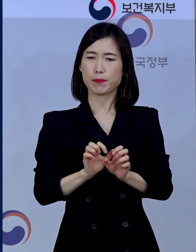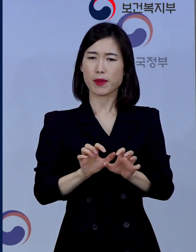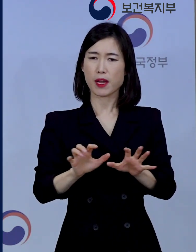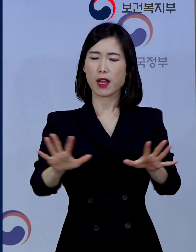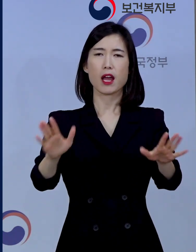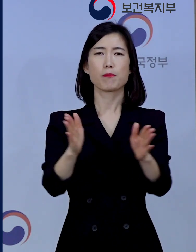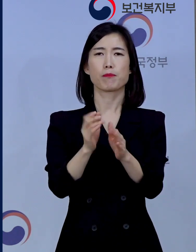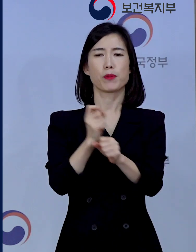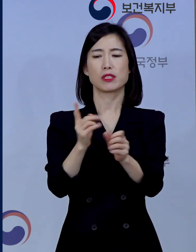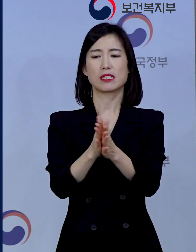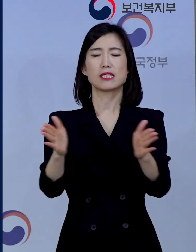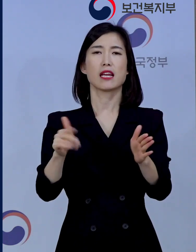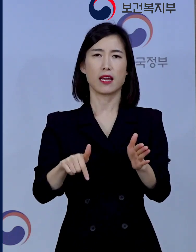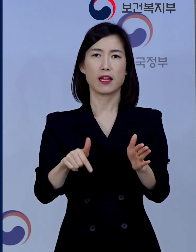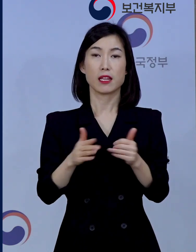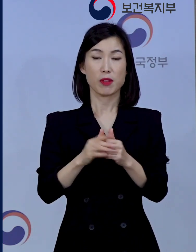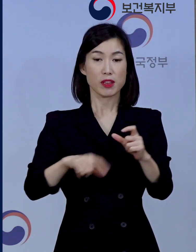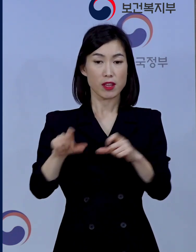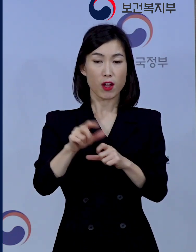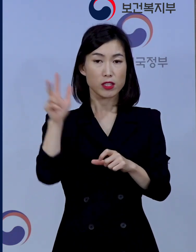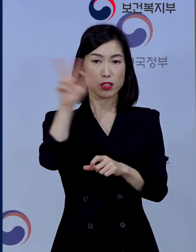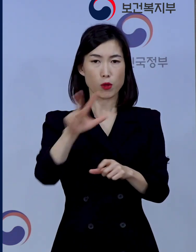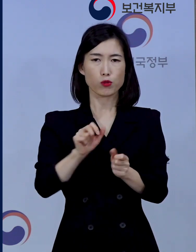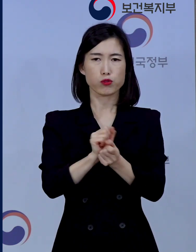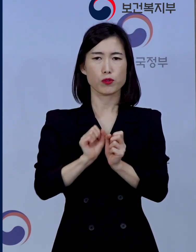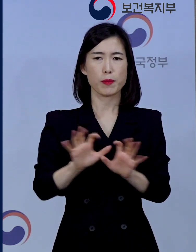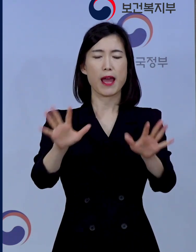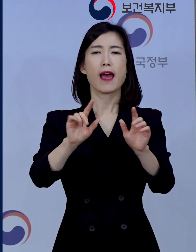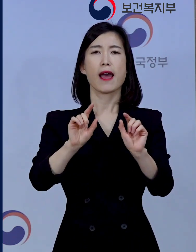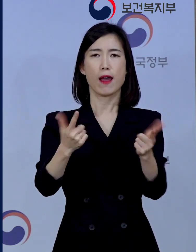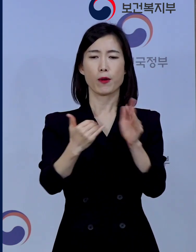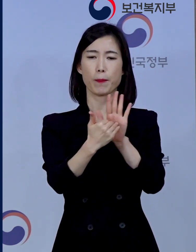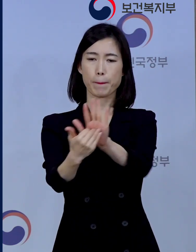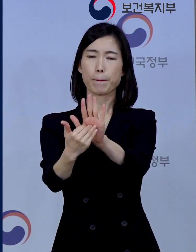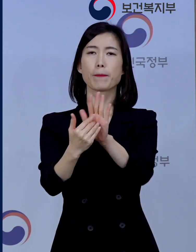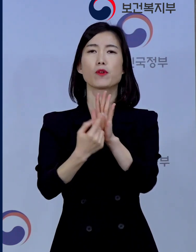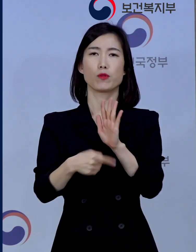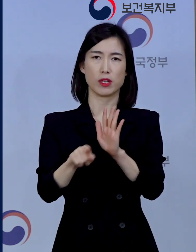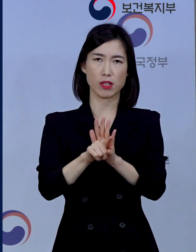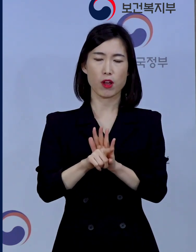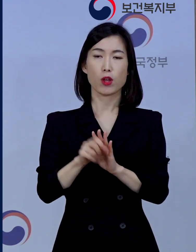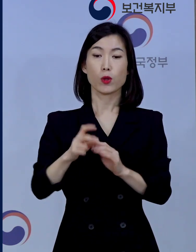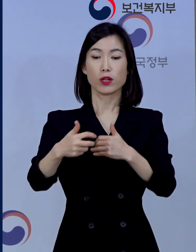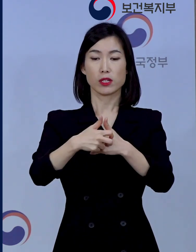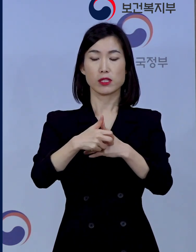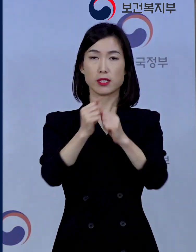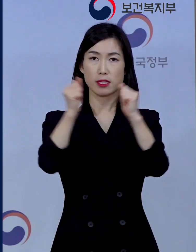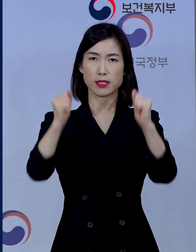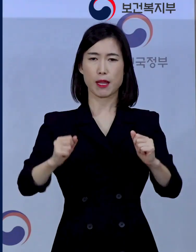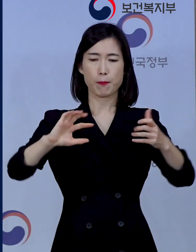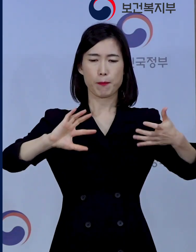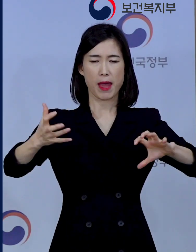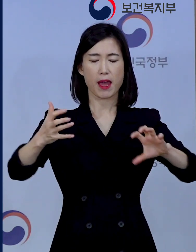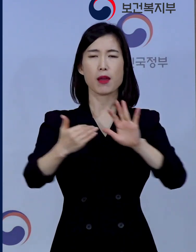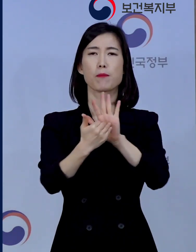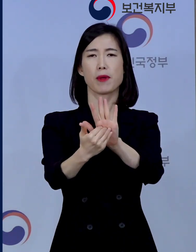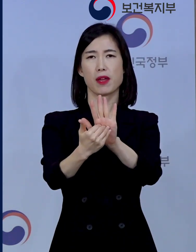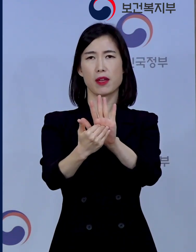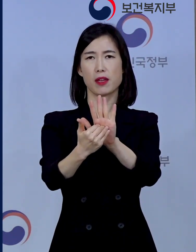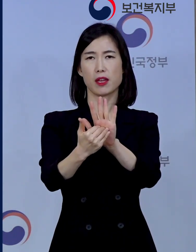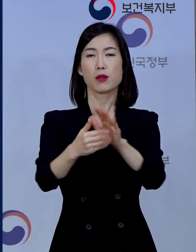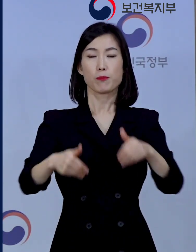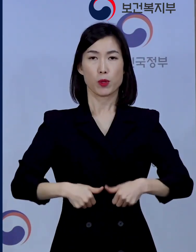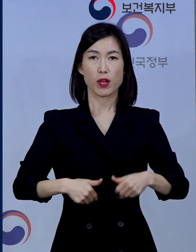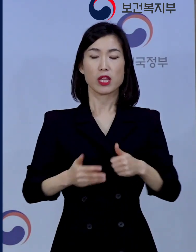단계로 진입한 상황으로 전국적인 대유행으로 확산되는 것을 저지하고 의료체계의 붕괴를 막기